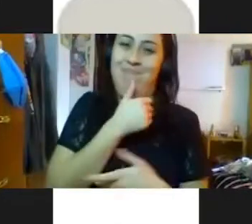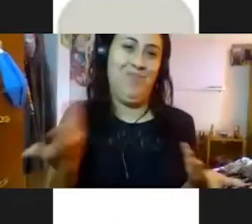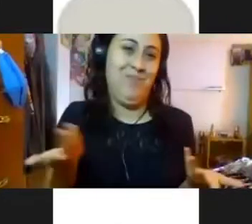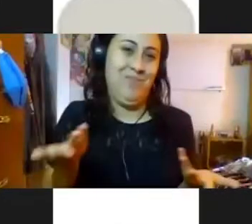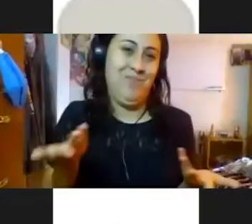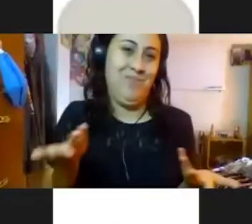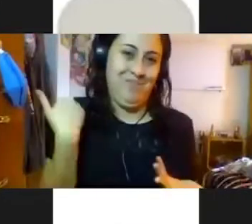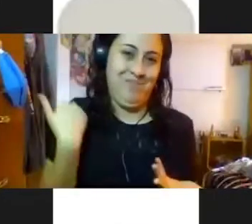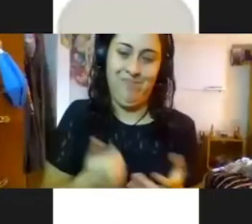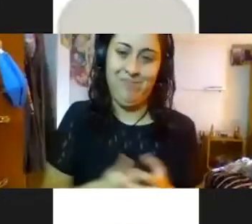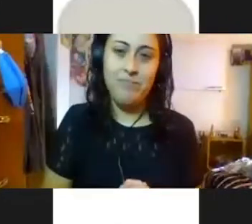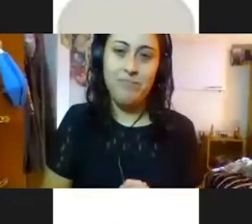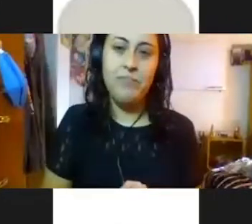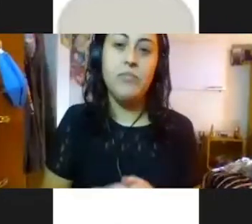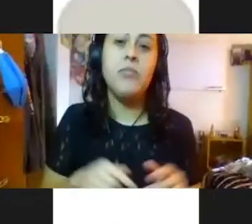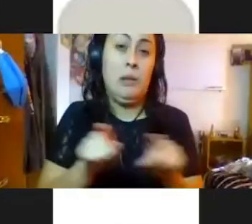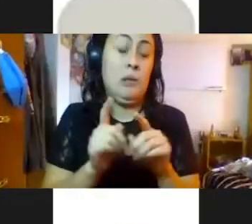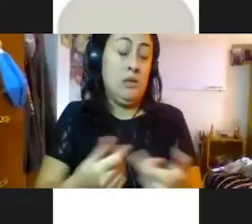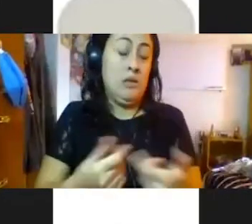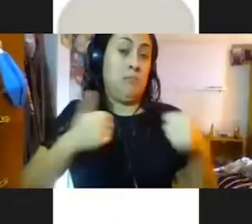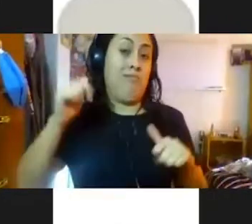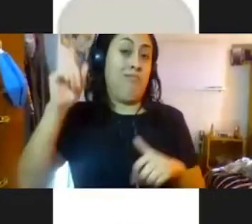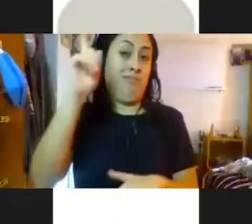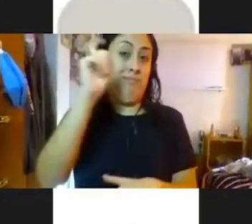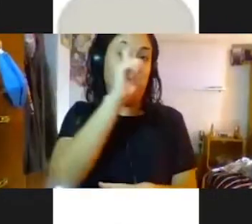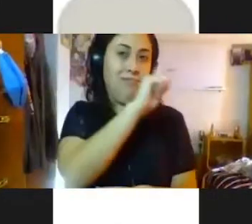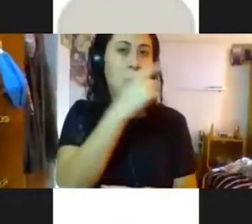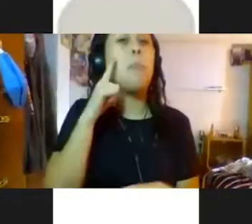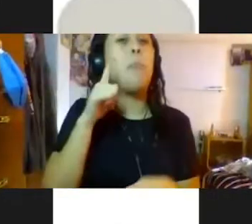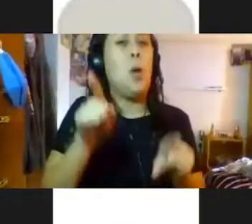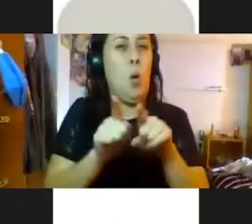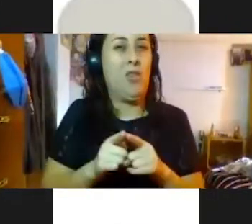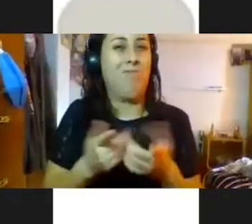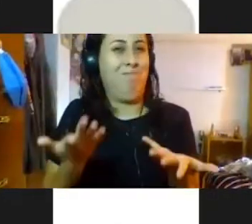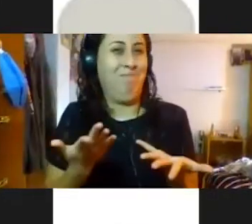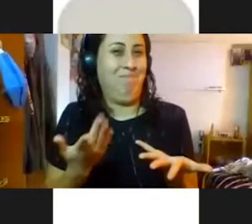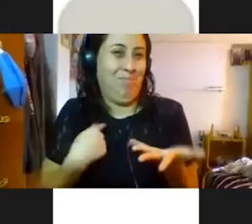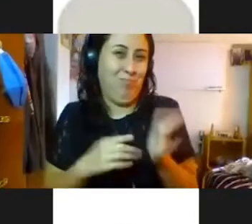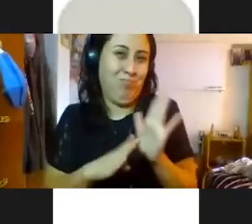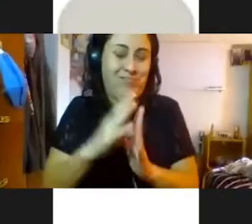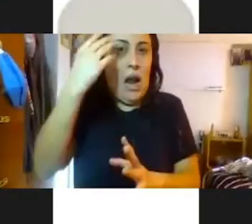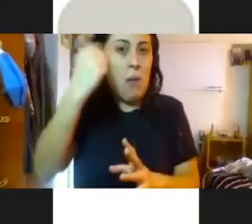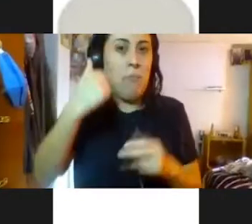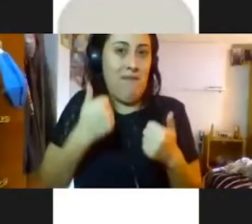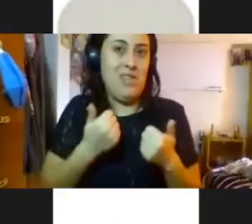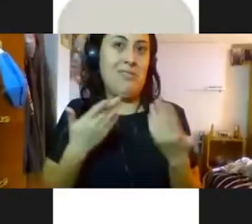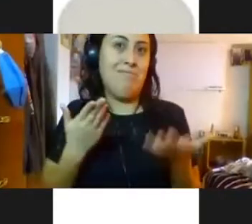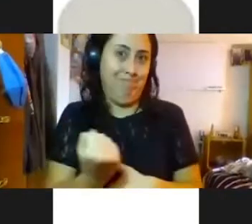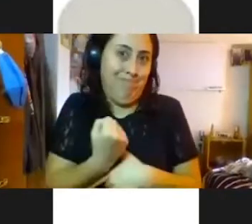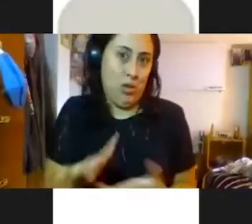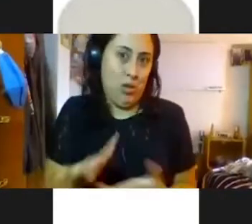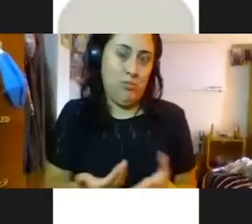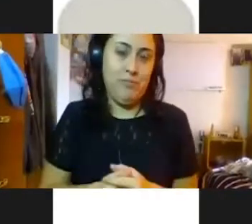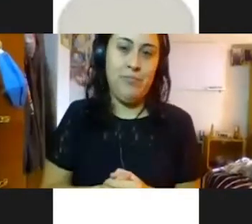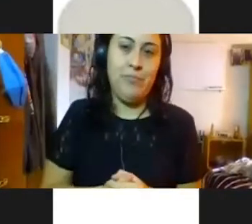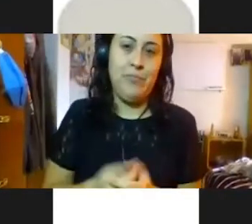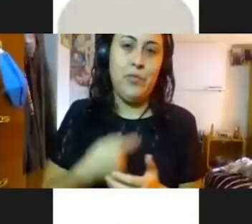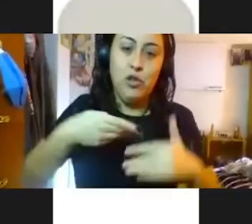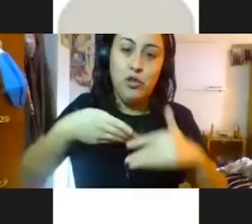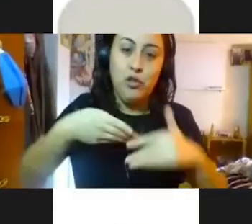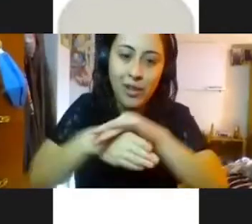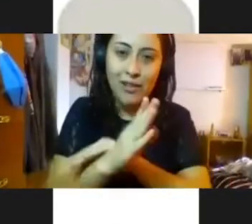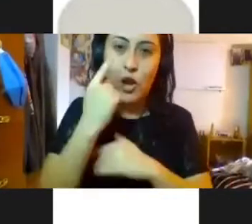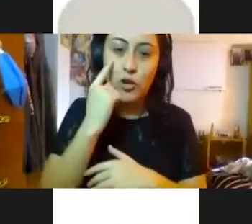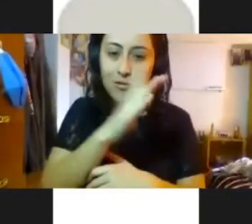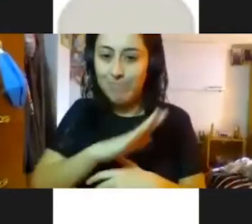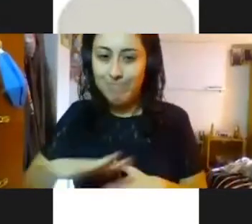fue un desafío y fue bastante aportador poder ingresar a conocer todos los aspectos